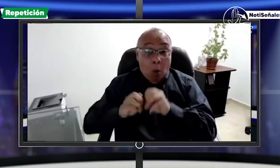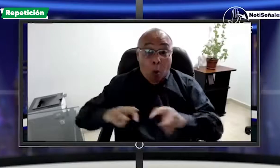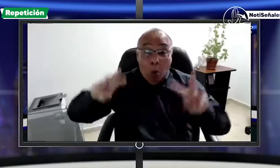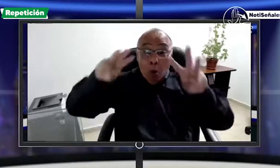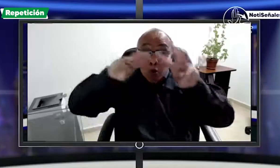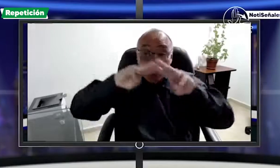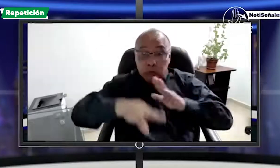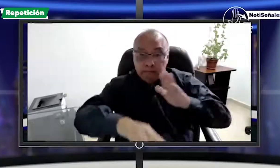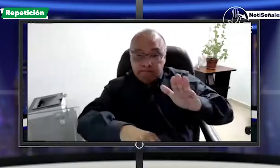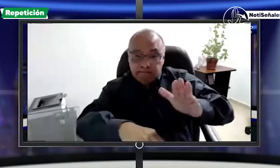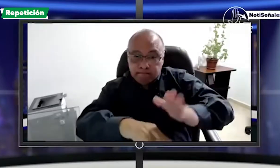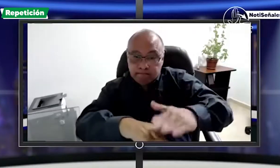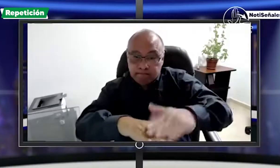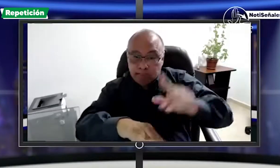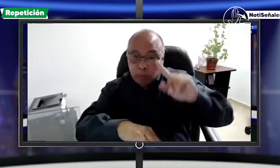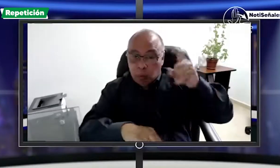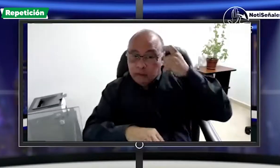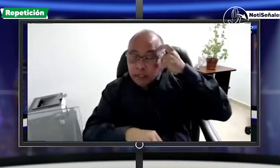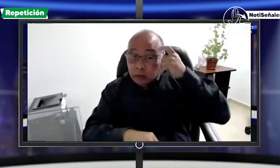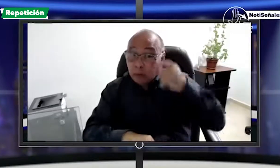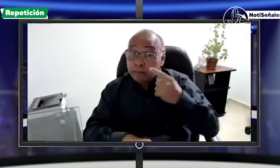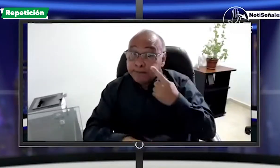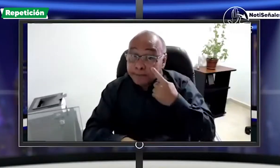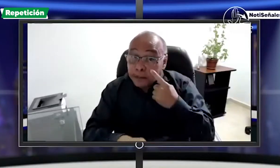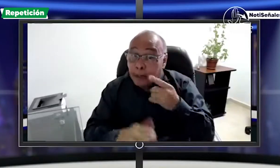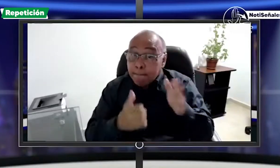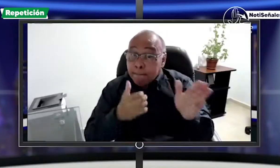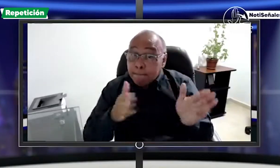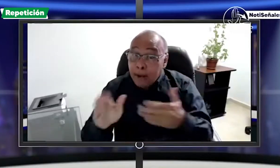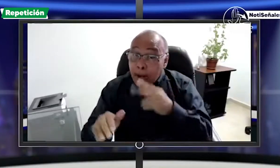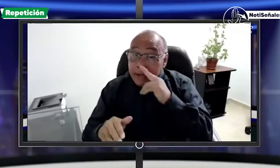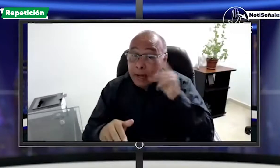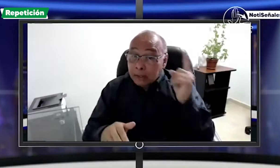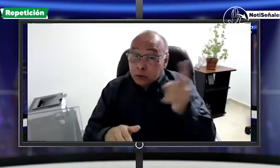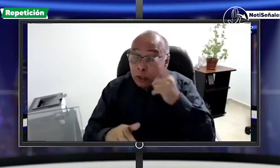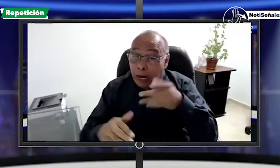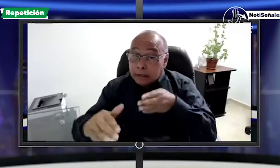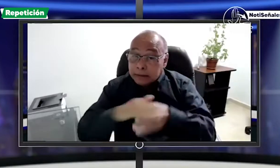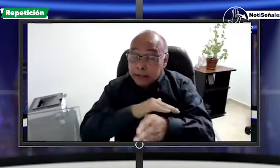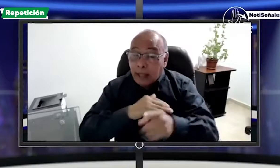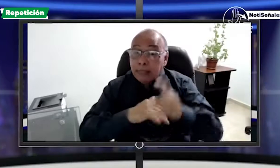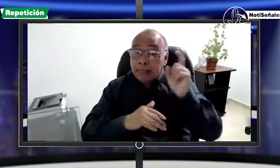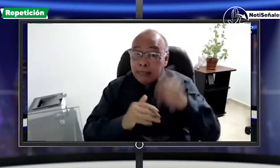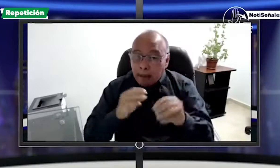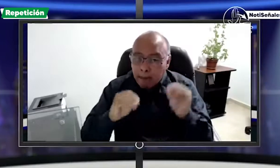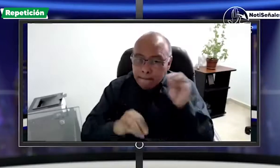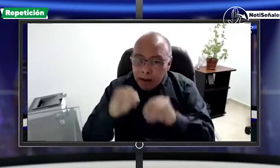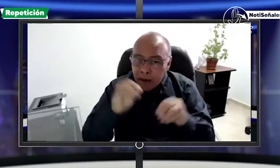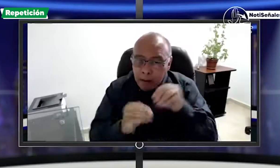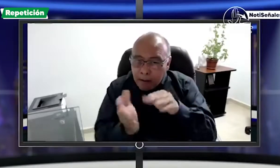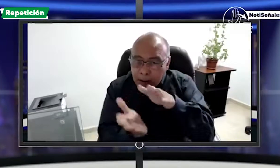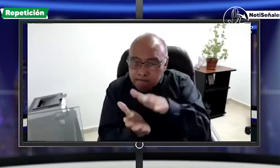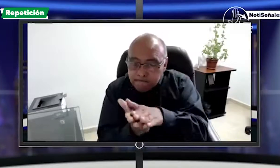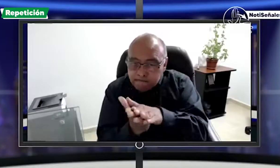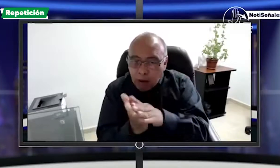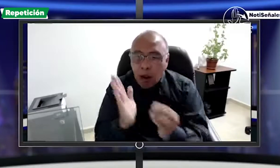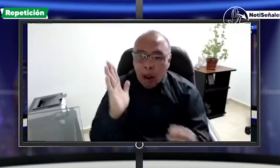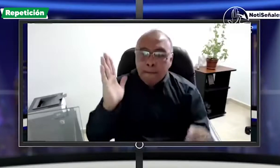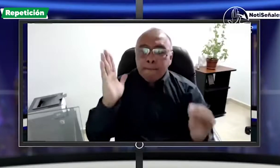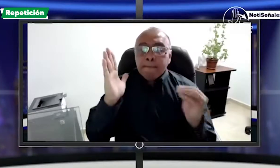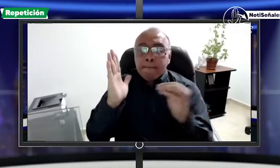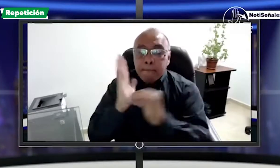No se ha cumplido No lo hemos visto Dentro del plan De desarrollo Y es por eso Que como sociedad Civil También se le